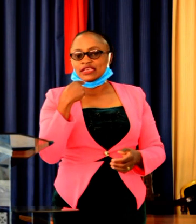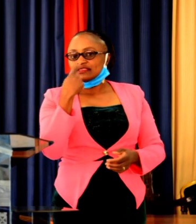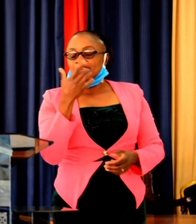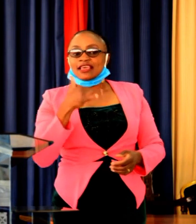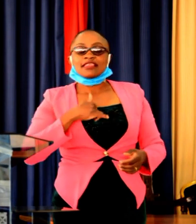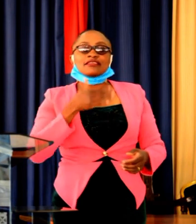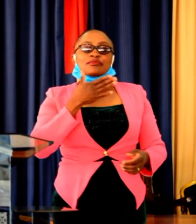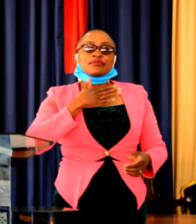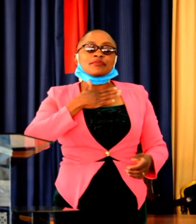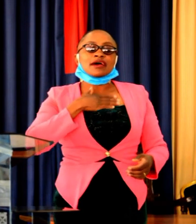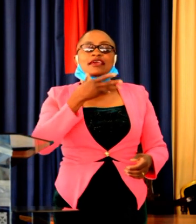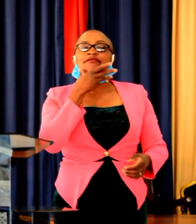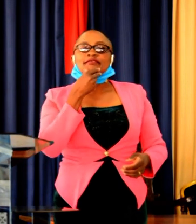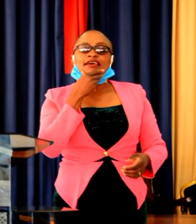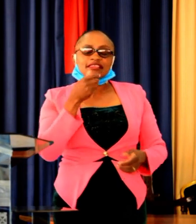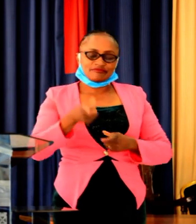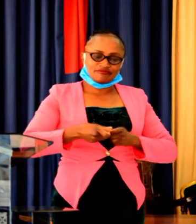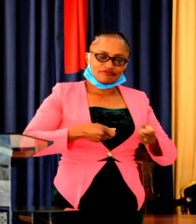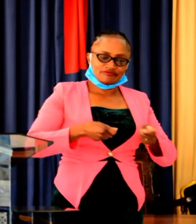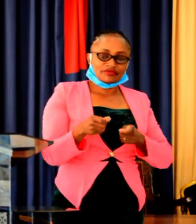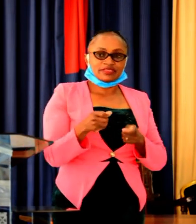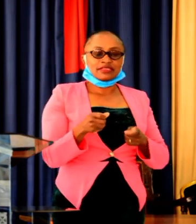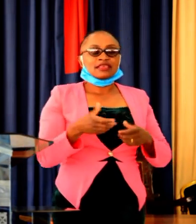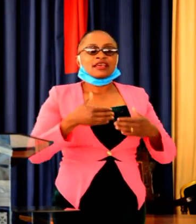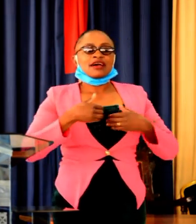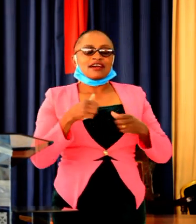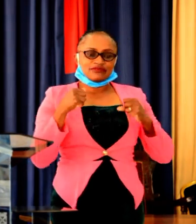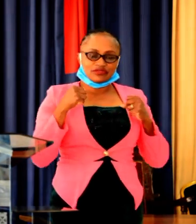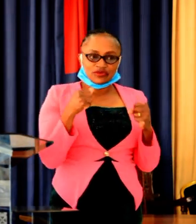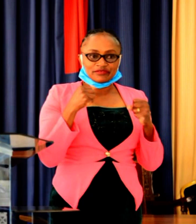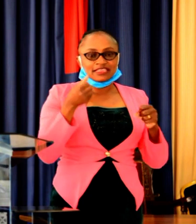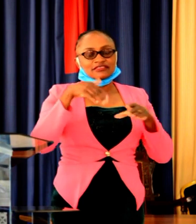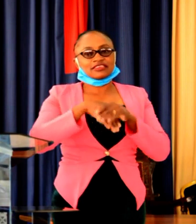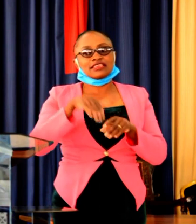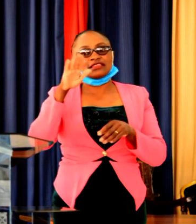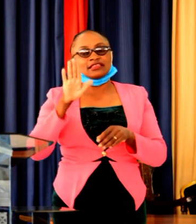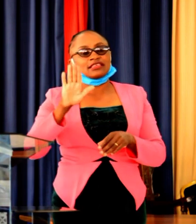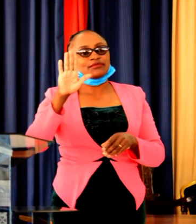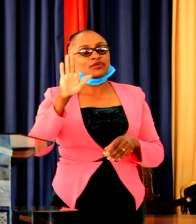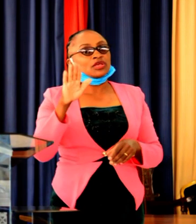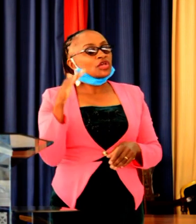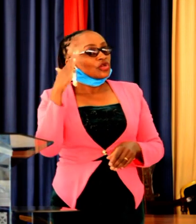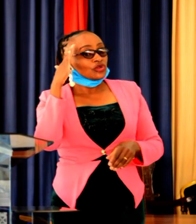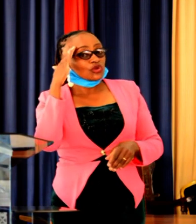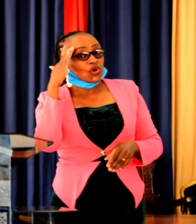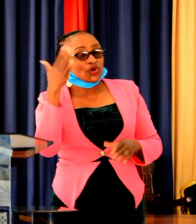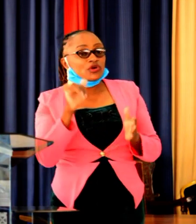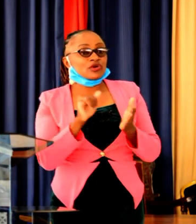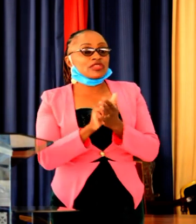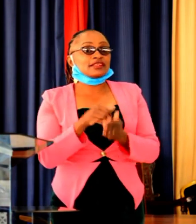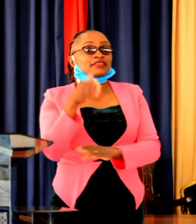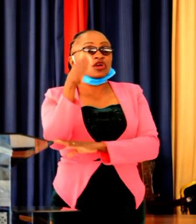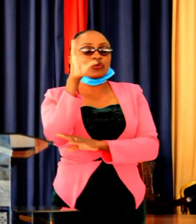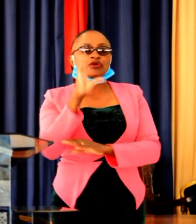have confidence in my father. Yeye akona ujuzi. Mimi niko na uhakika hakuna